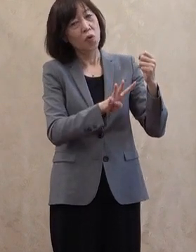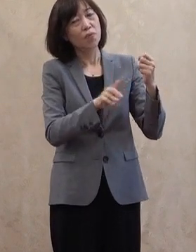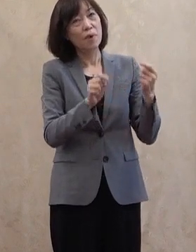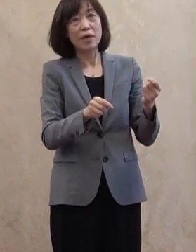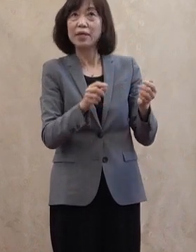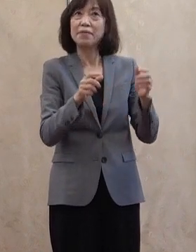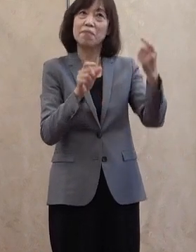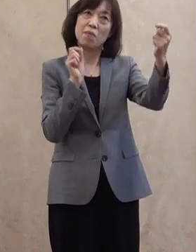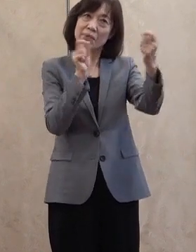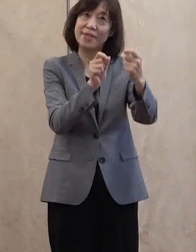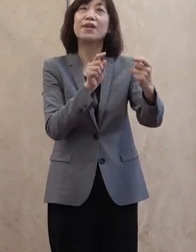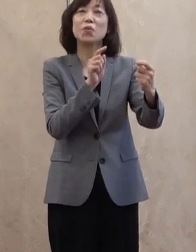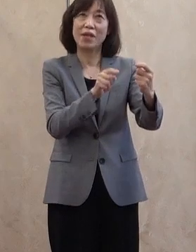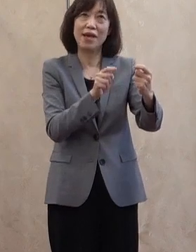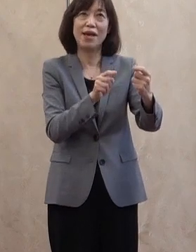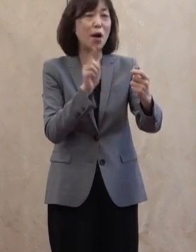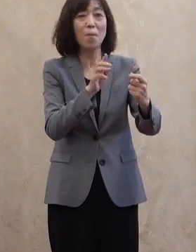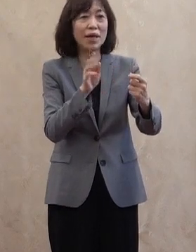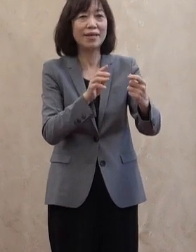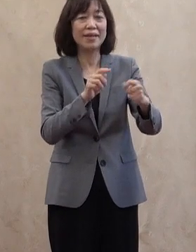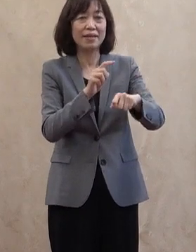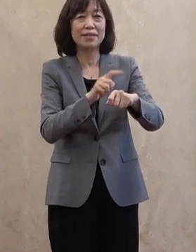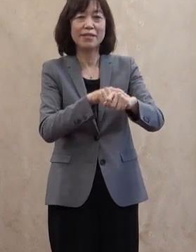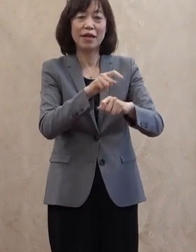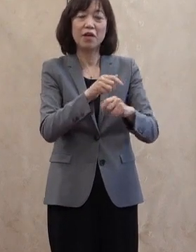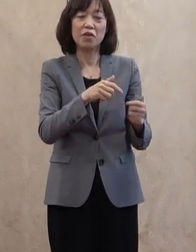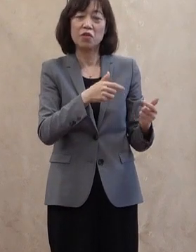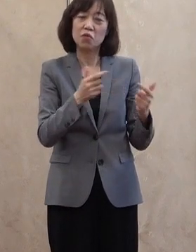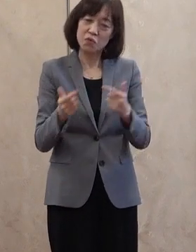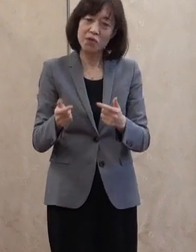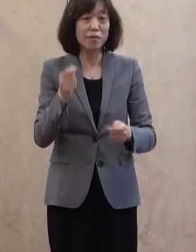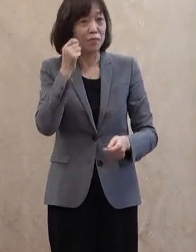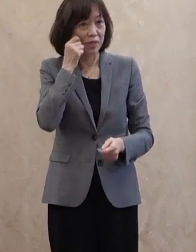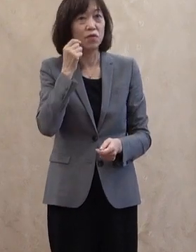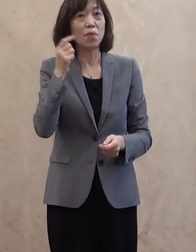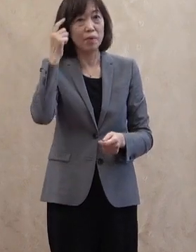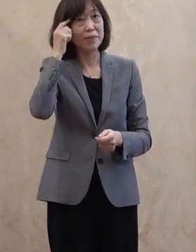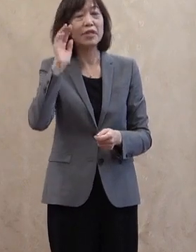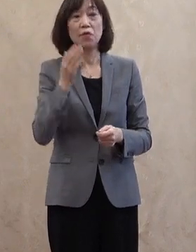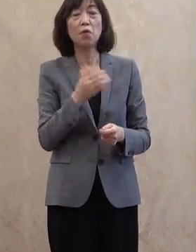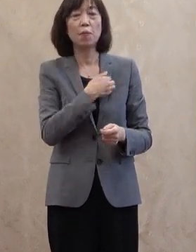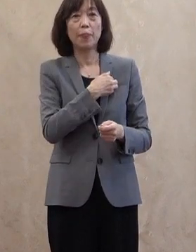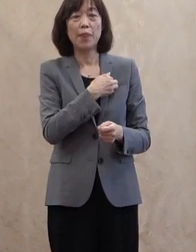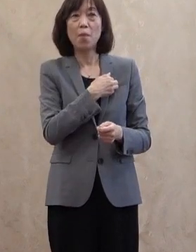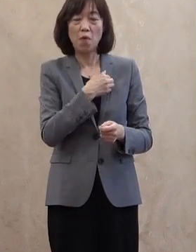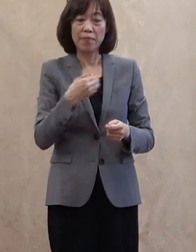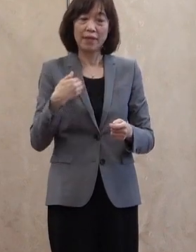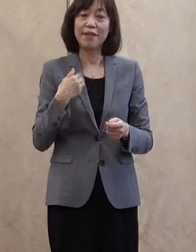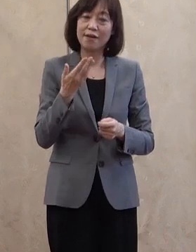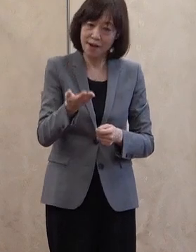ますが、それで、そういった形で実現ができないか、